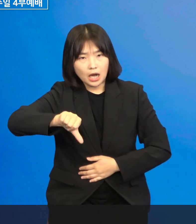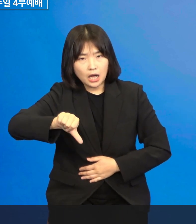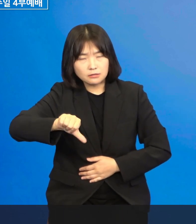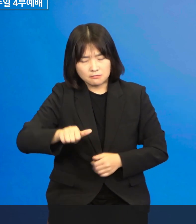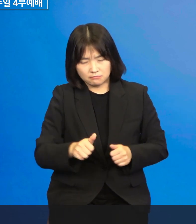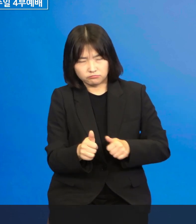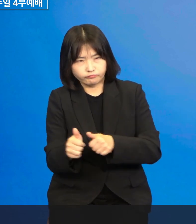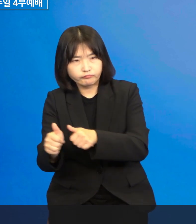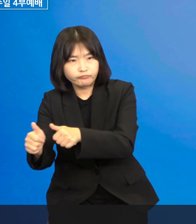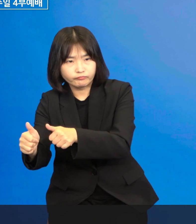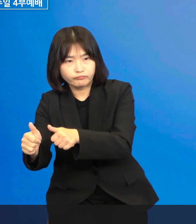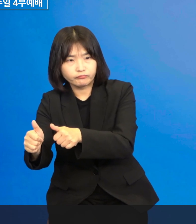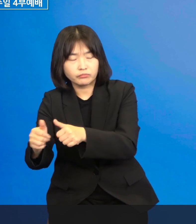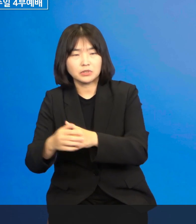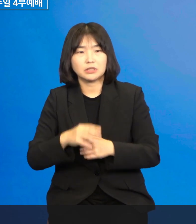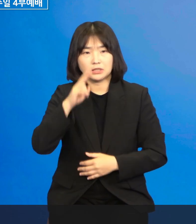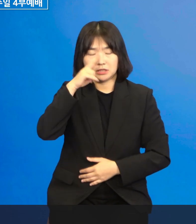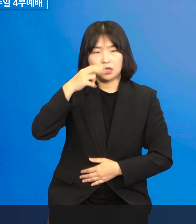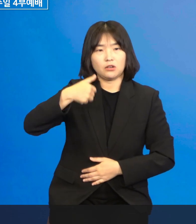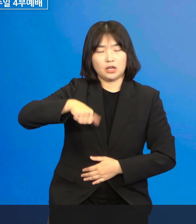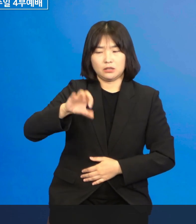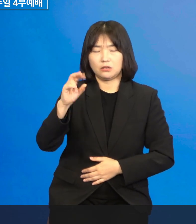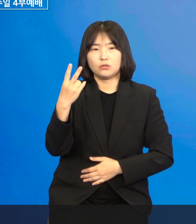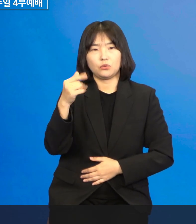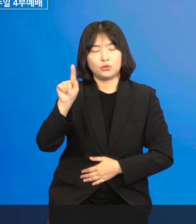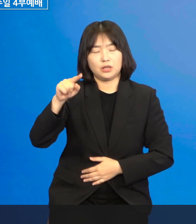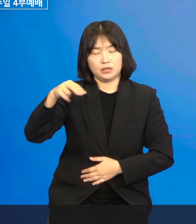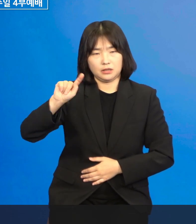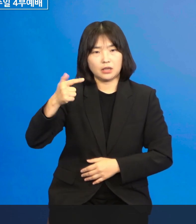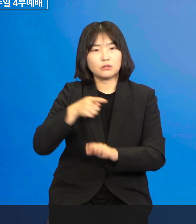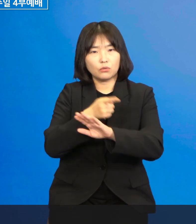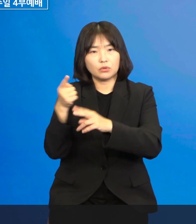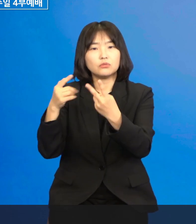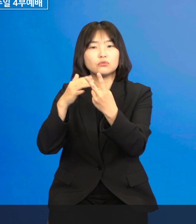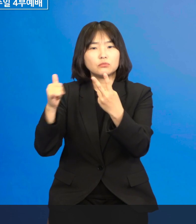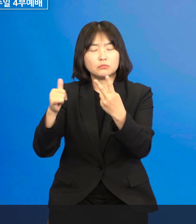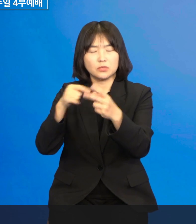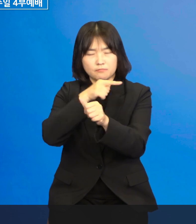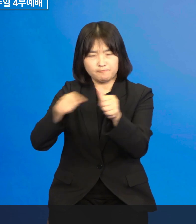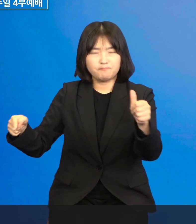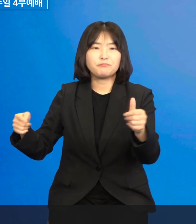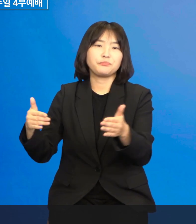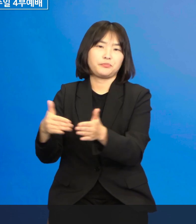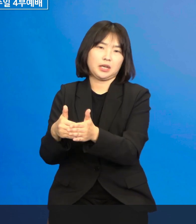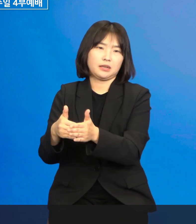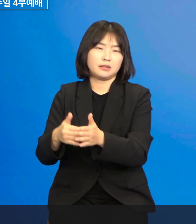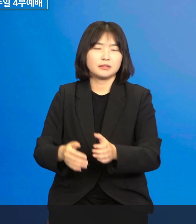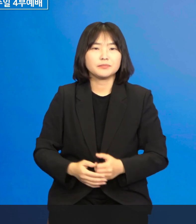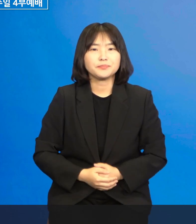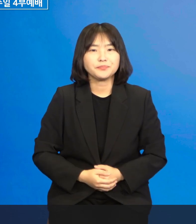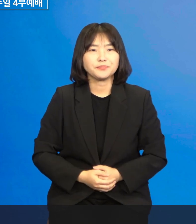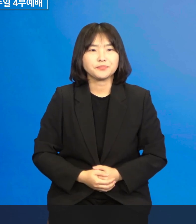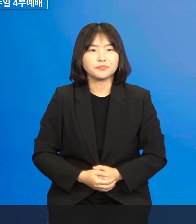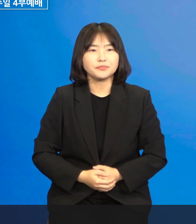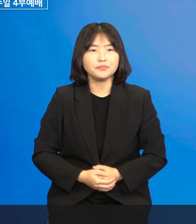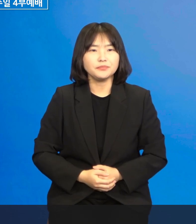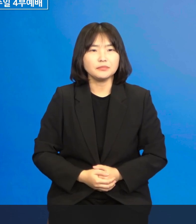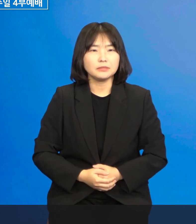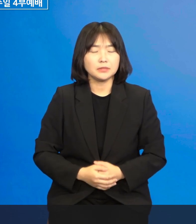사울과 그의 아들들을 바싹 추격하여 사울의 아들 요나단과 아비나답과 말기수아를